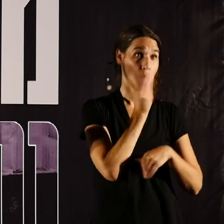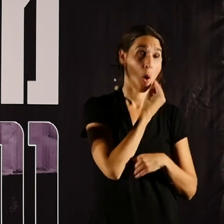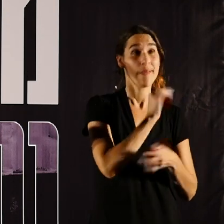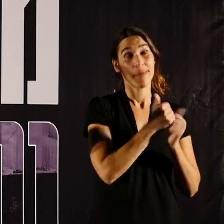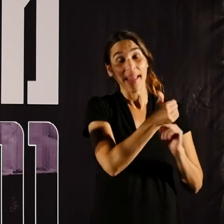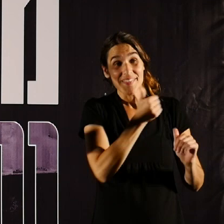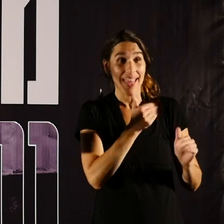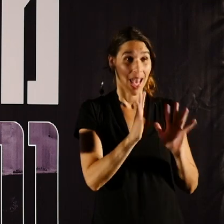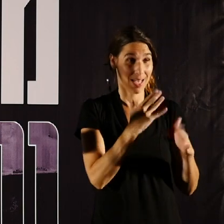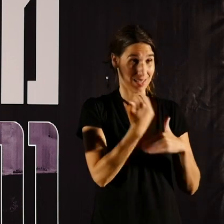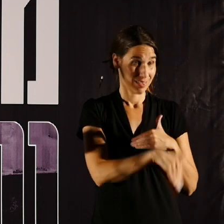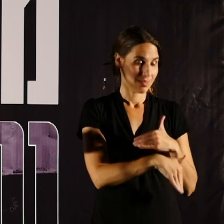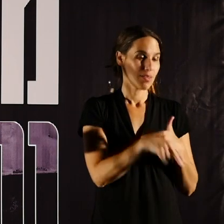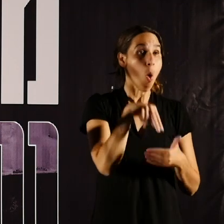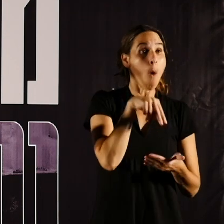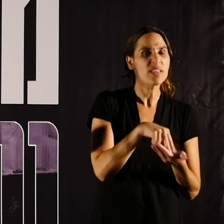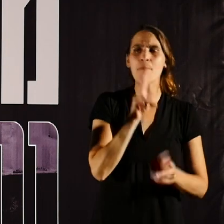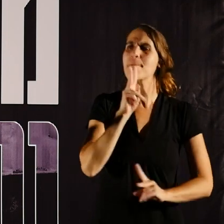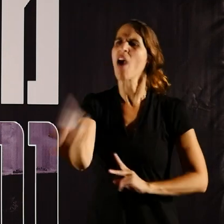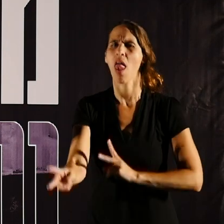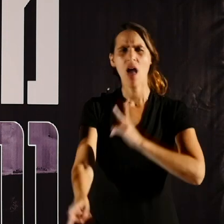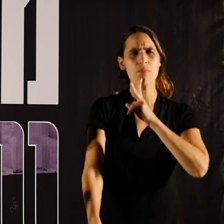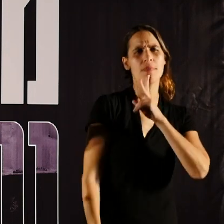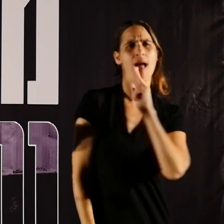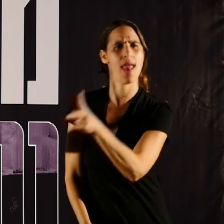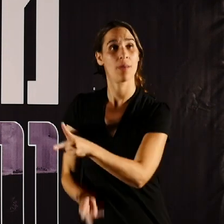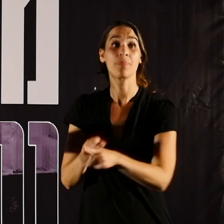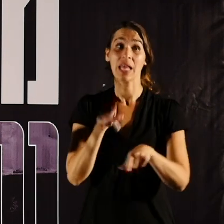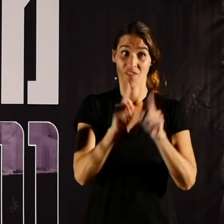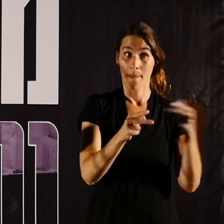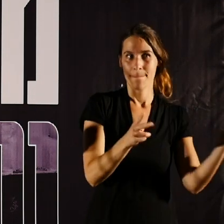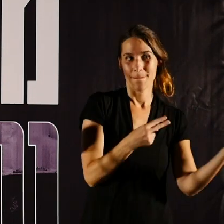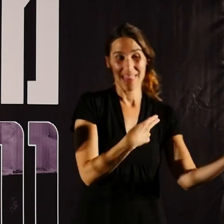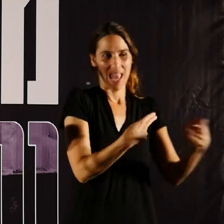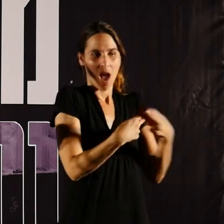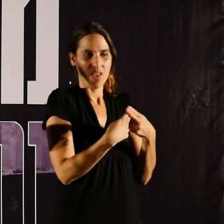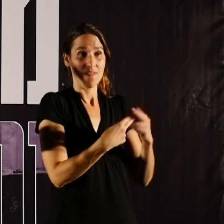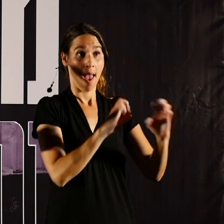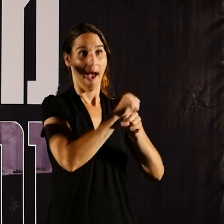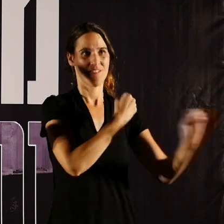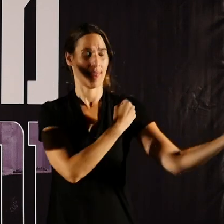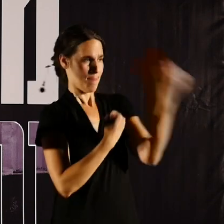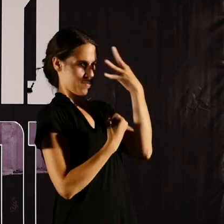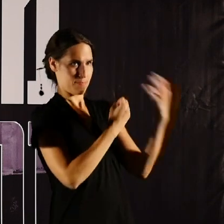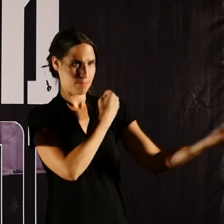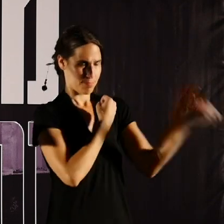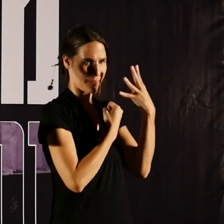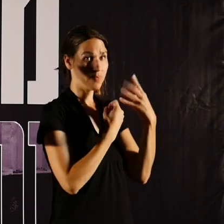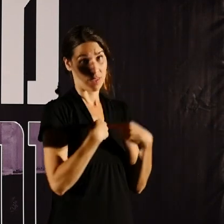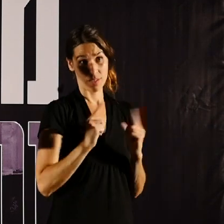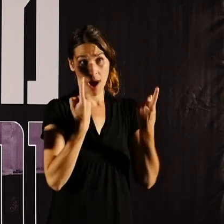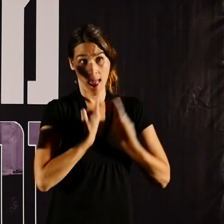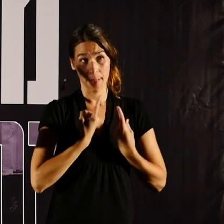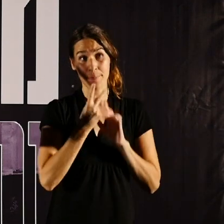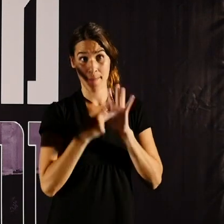או לפני עומדים שם ומקללים אותך ולפעמים גם מתקרבים וזורקים אבנים עליך לי זה קרה